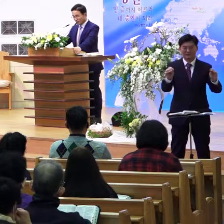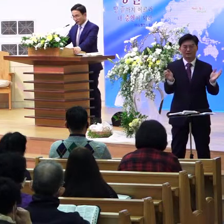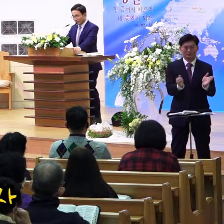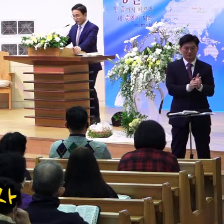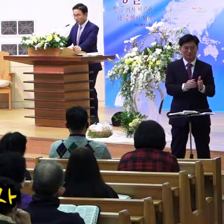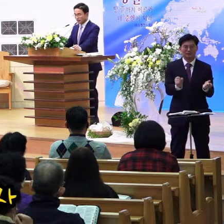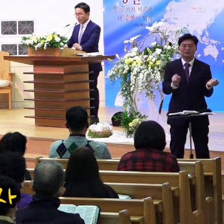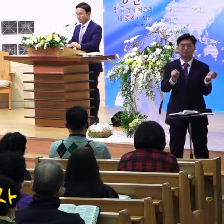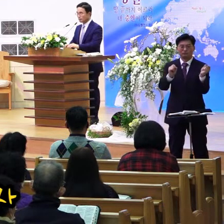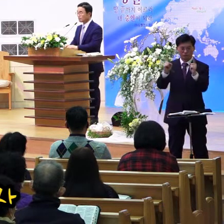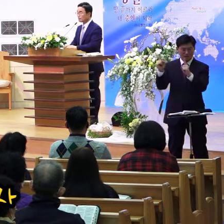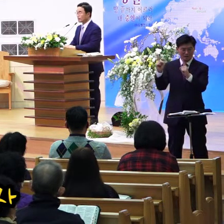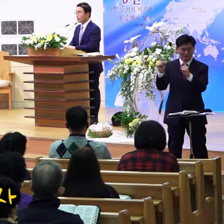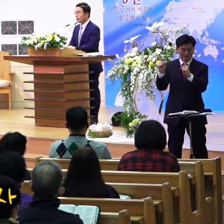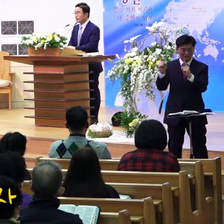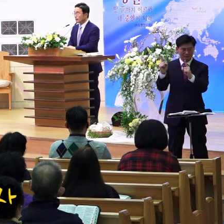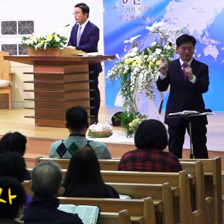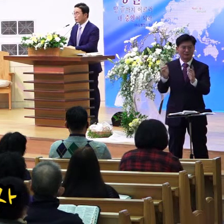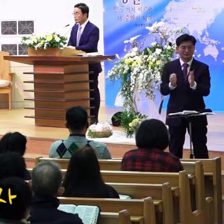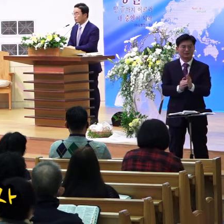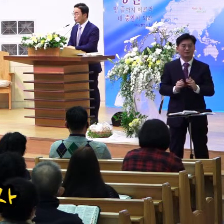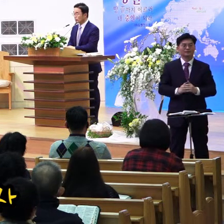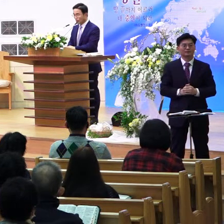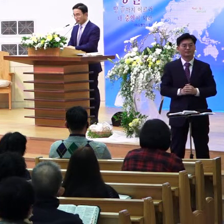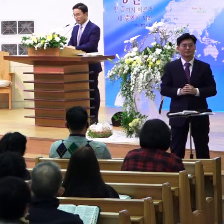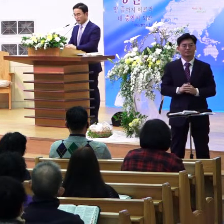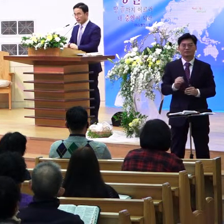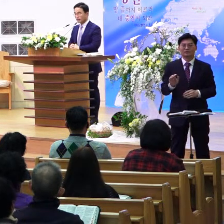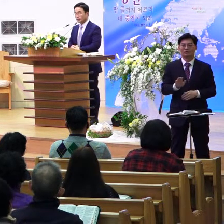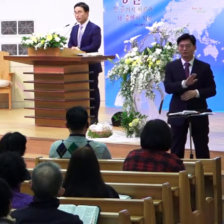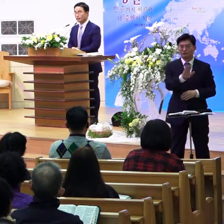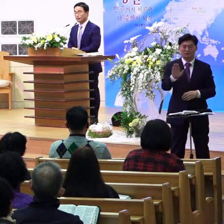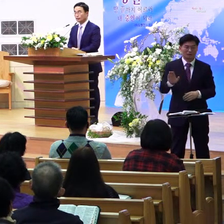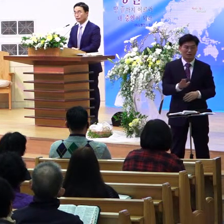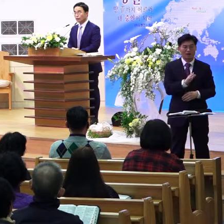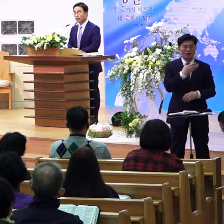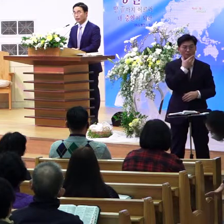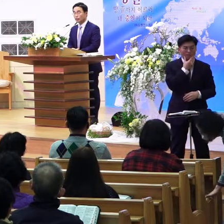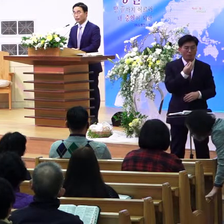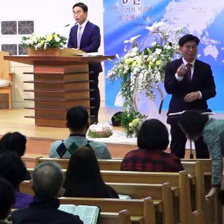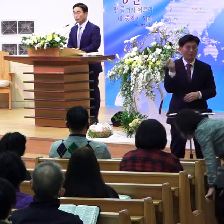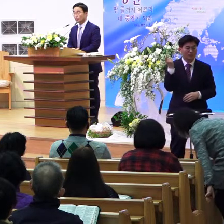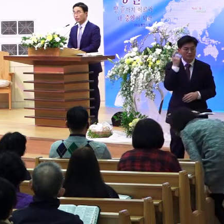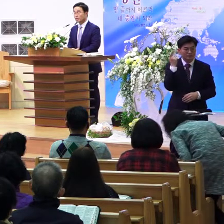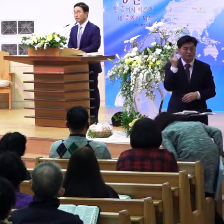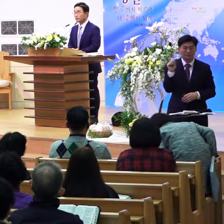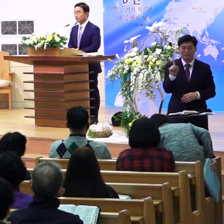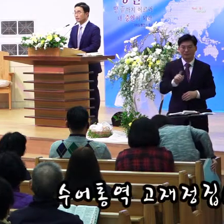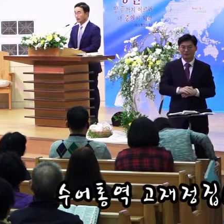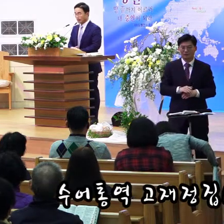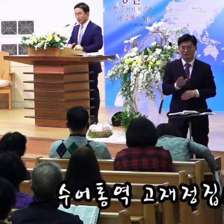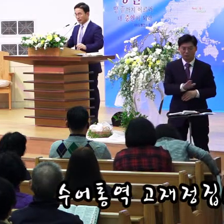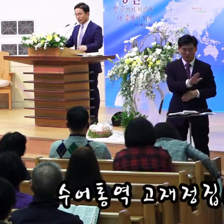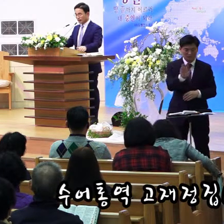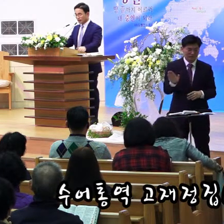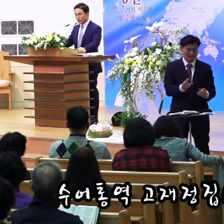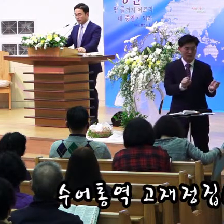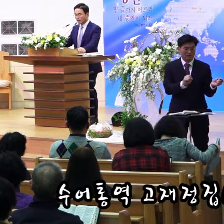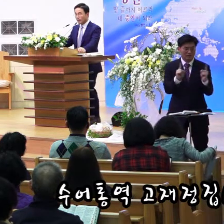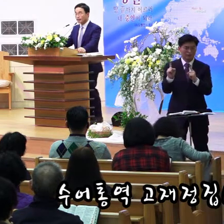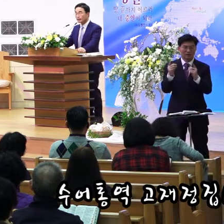부활하시고 승리하셨습니다. 여러분, 이 복음이라고 하는 것은 우리를 회복시키시는